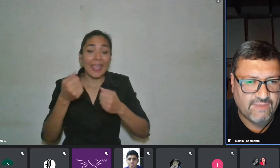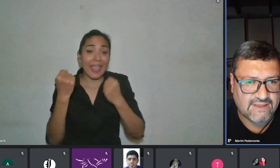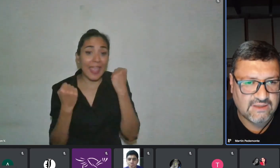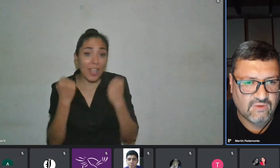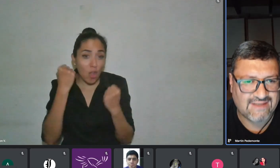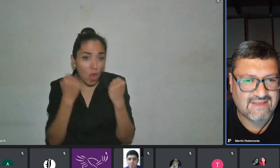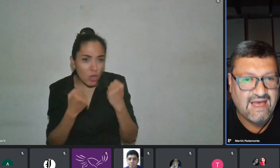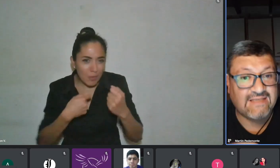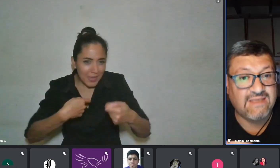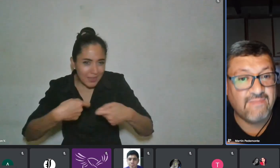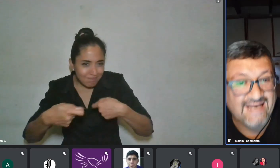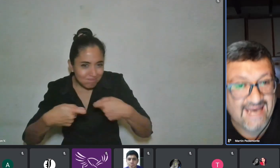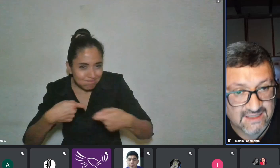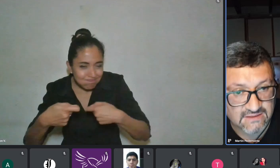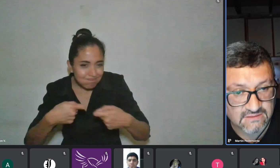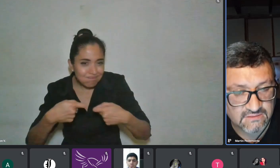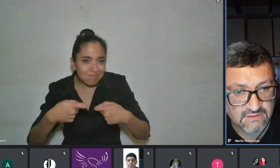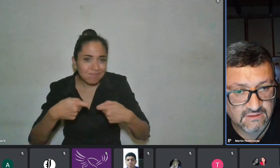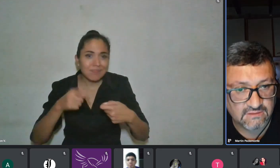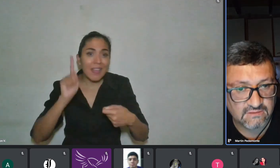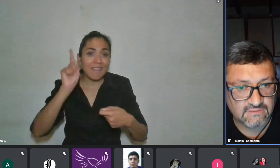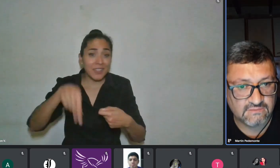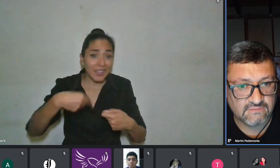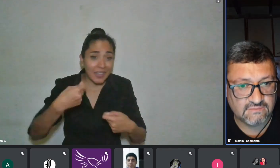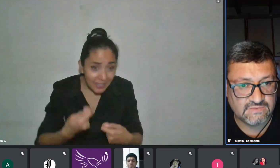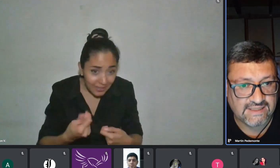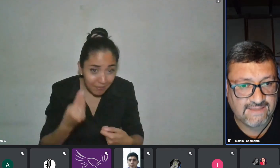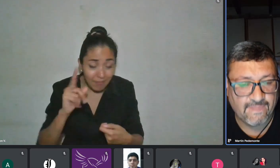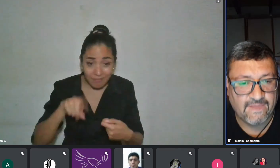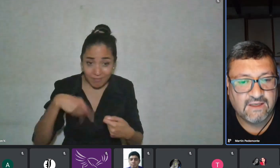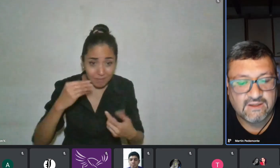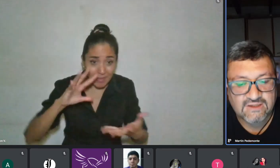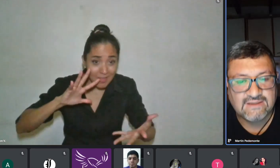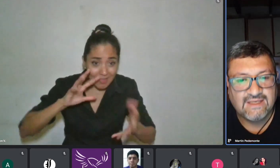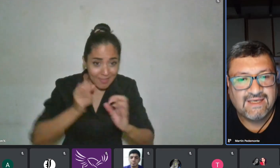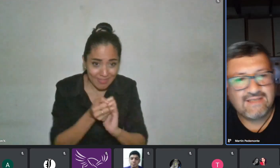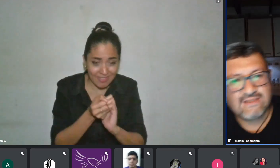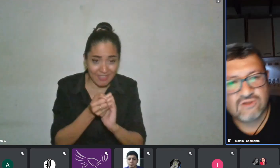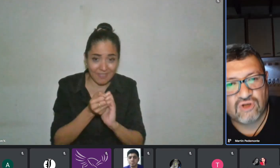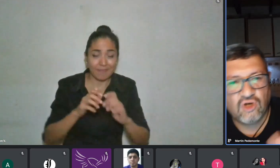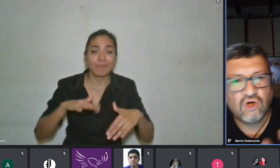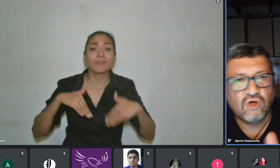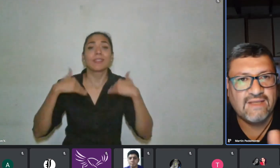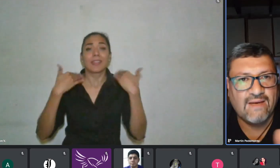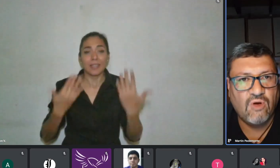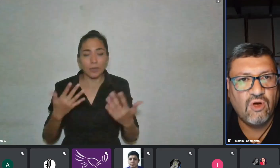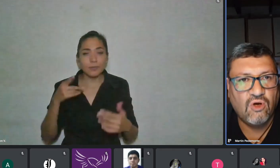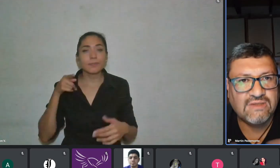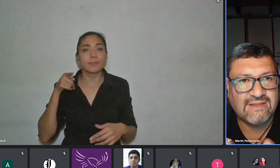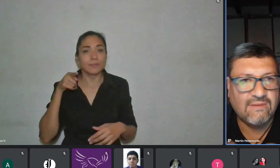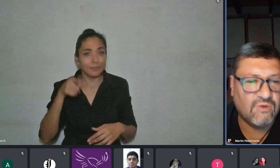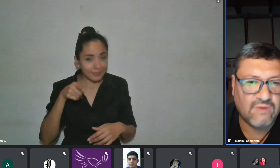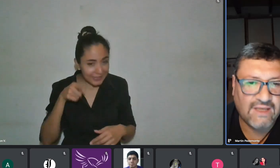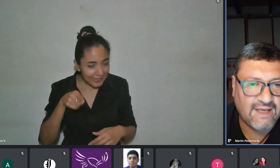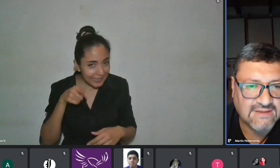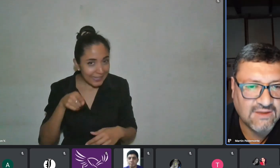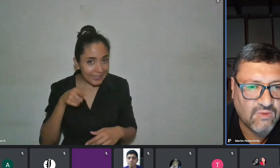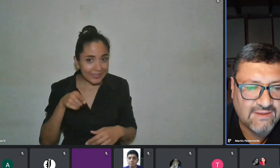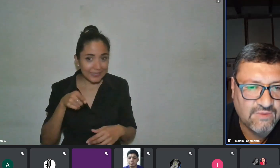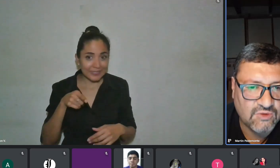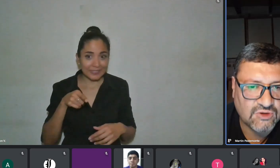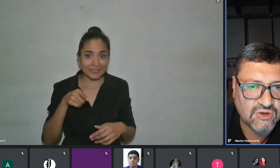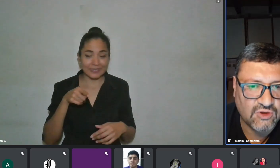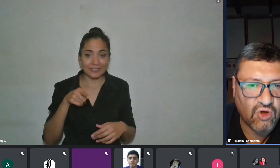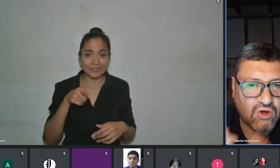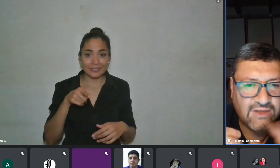de los particulares, hace macanas. ¿Sí? Entonces, esos son ya estamos a